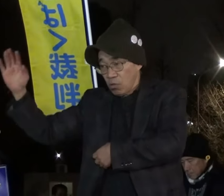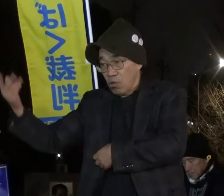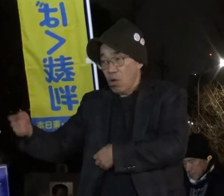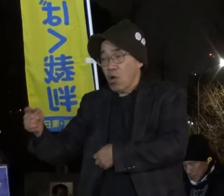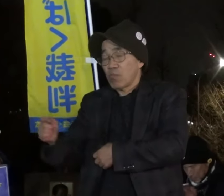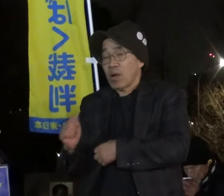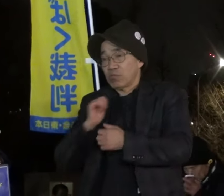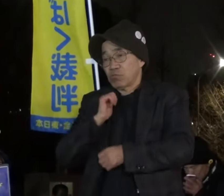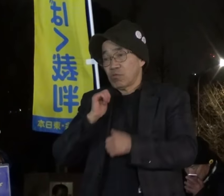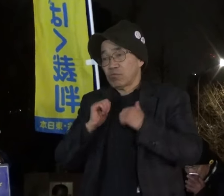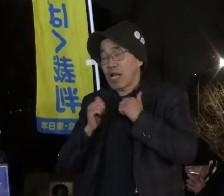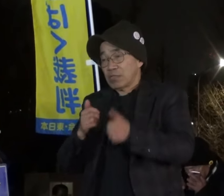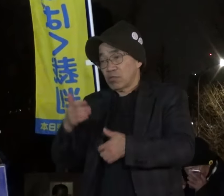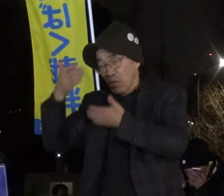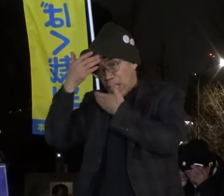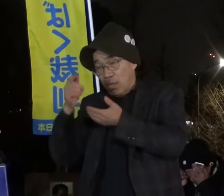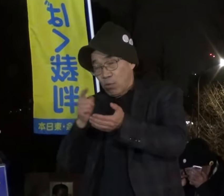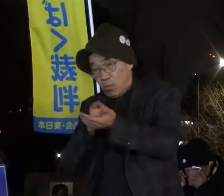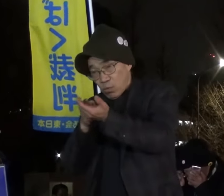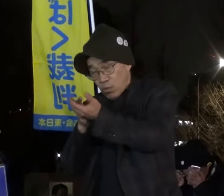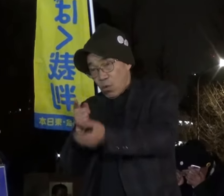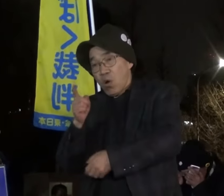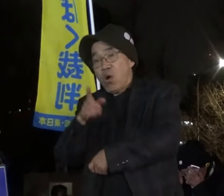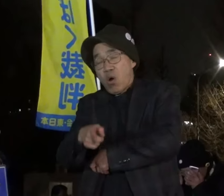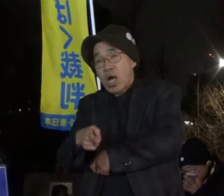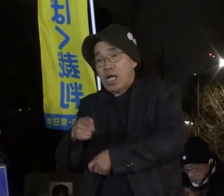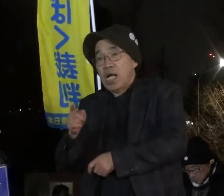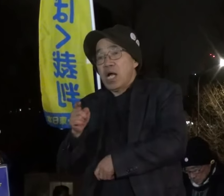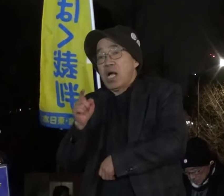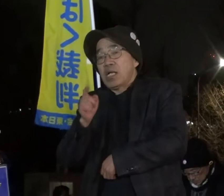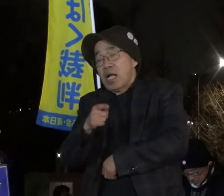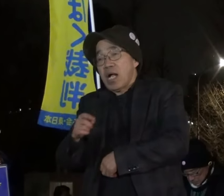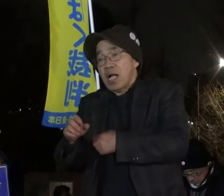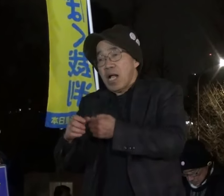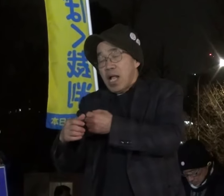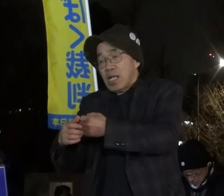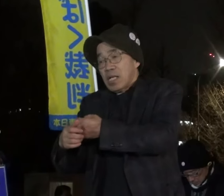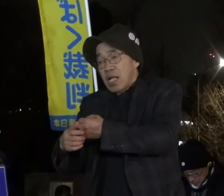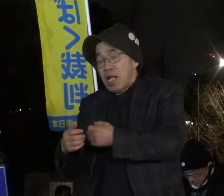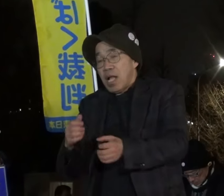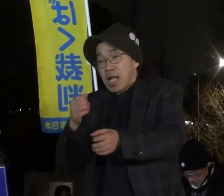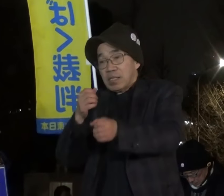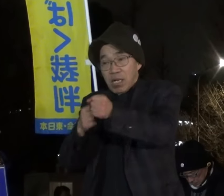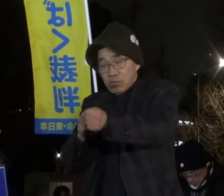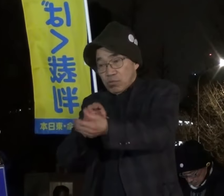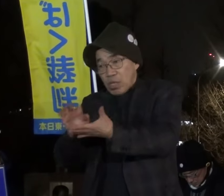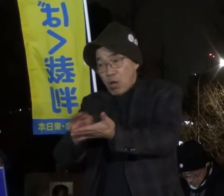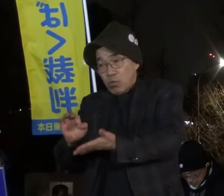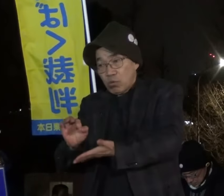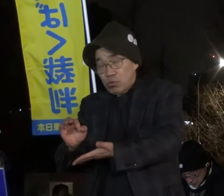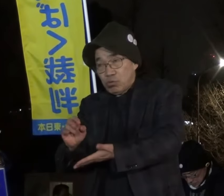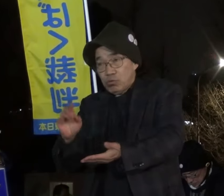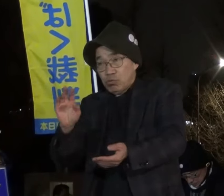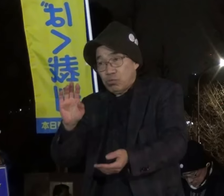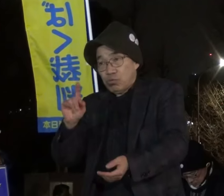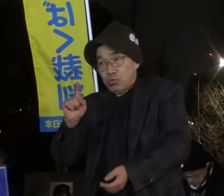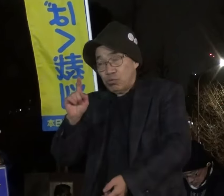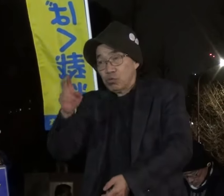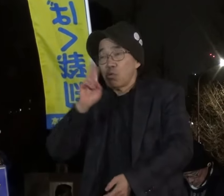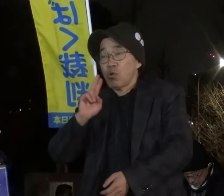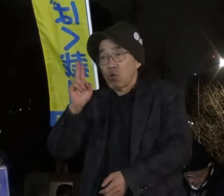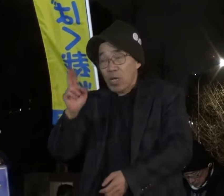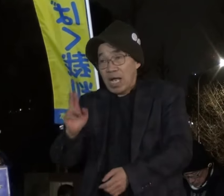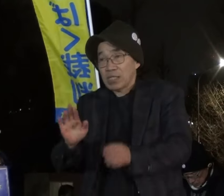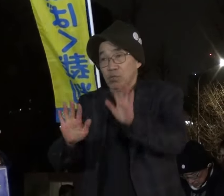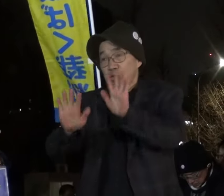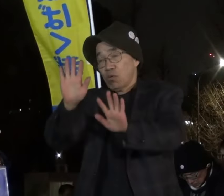ういうところを見てるとむしろこう核兵器を使おうみたいな方向になんか話も進んじゃってるような気もしますし最近では